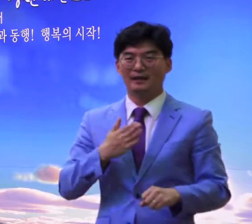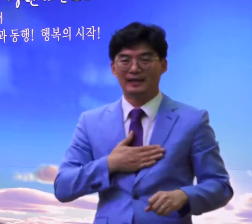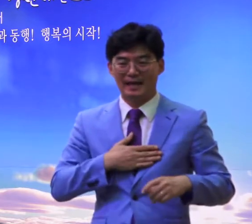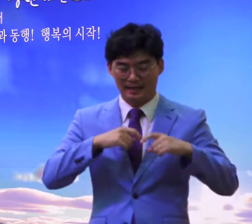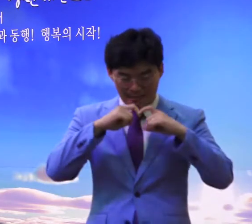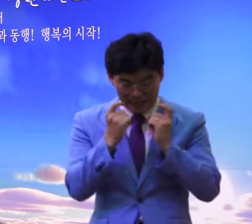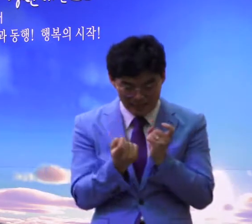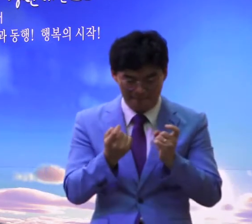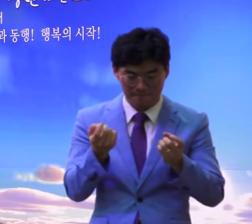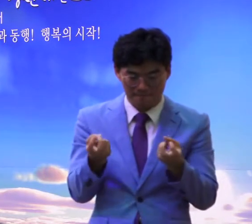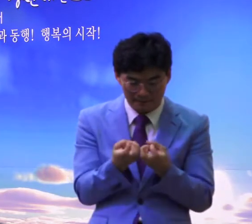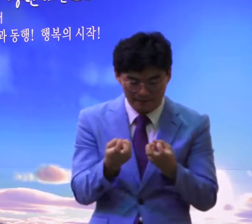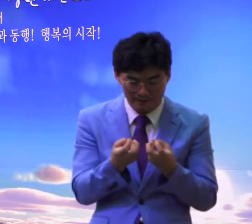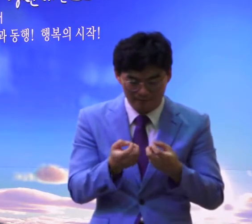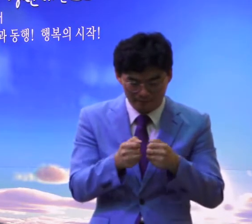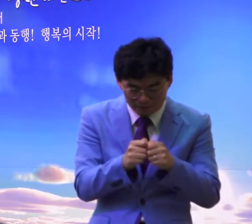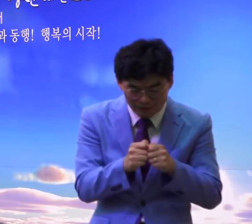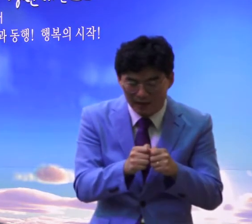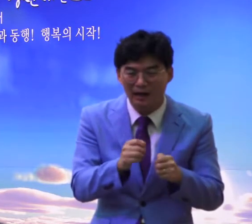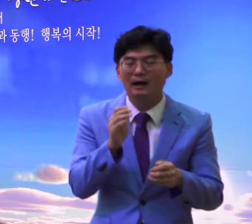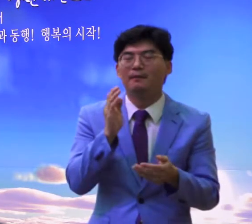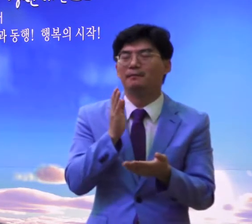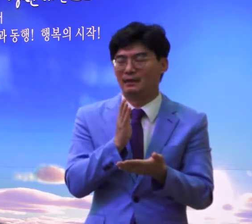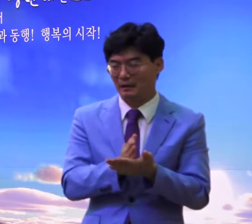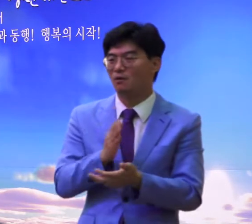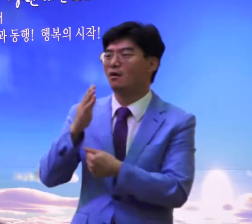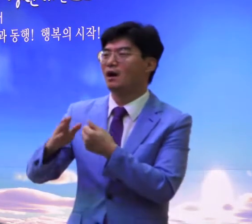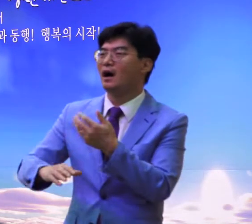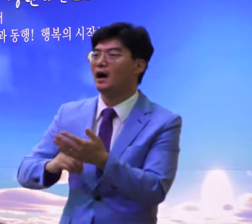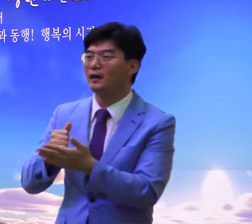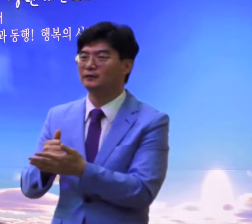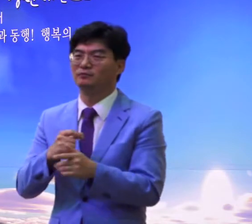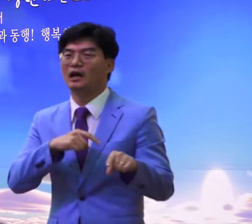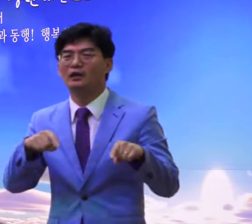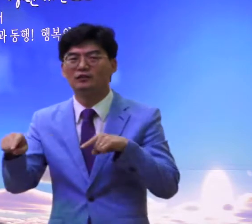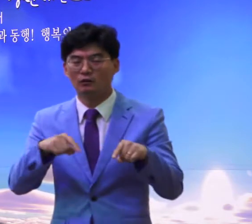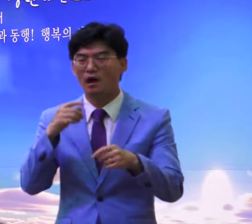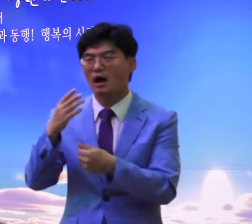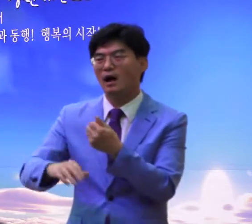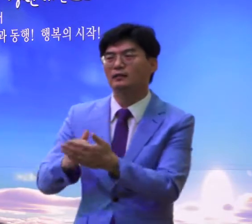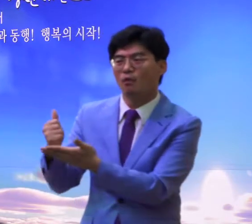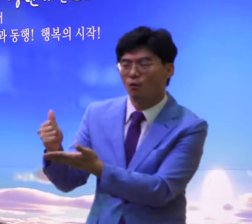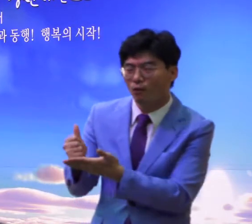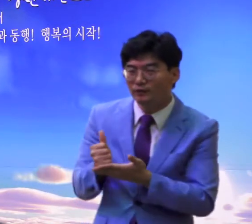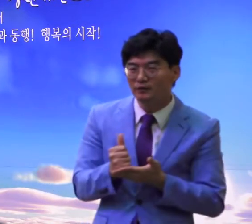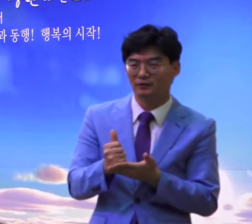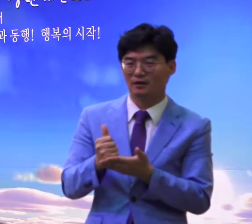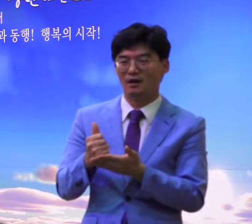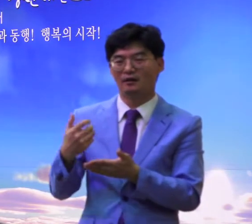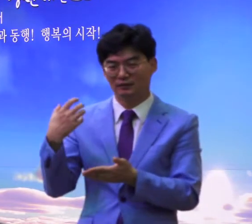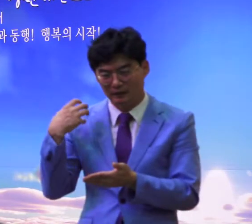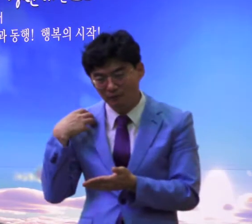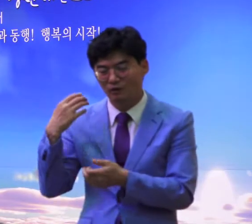하나님의 뜻에 맞추어서 끊임없이 자신의 삶을 하나님께 맞추어 살아가는 그 사람을 하나님이 찾으십니다.